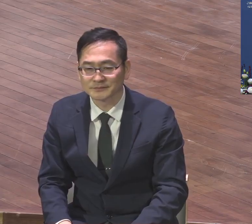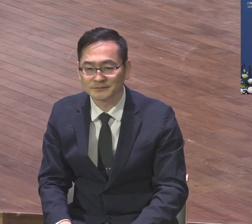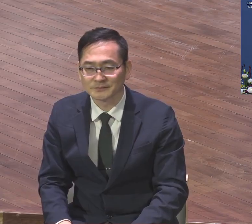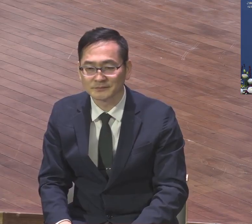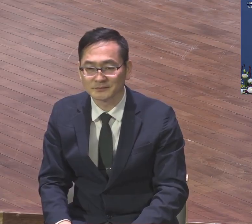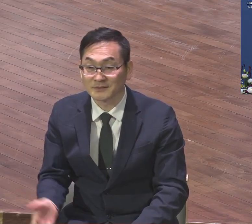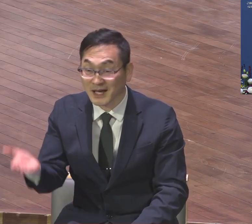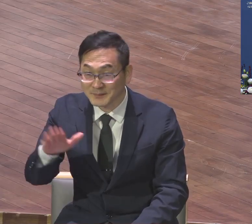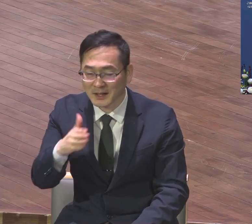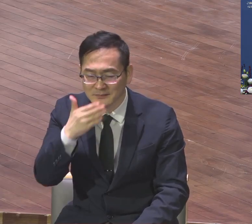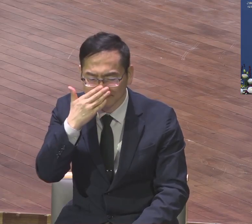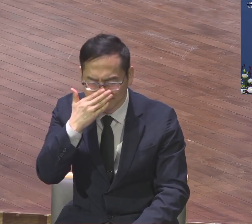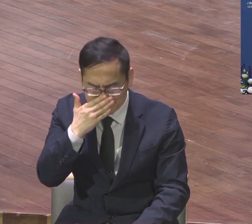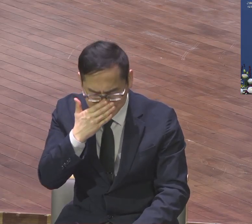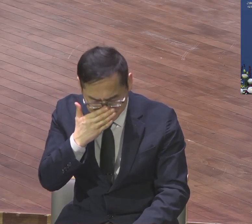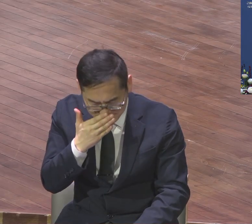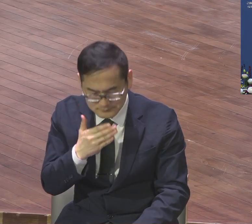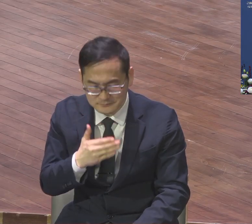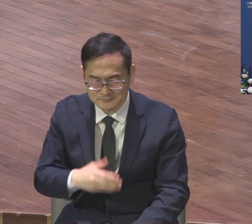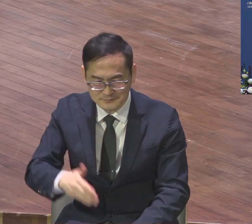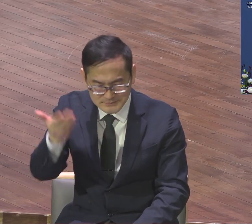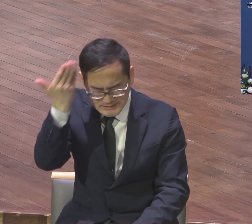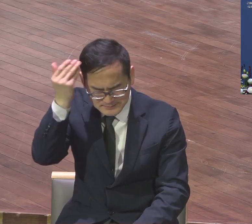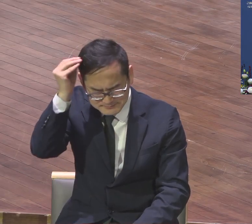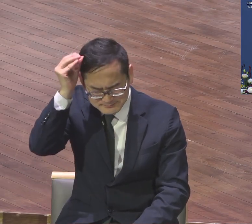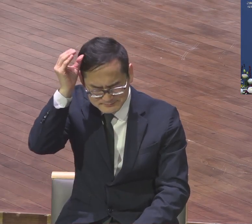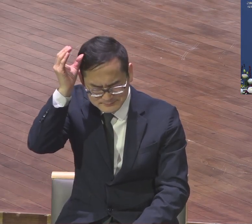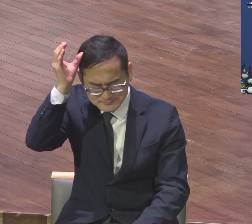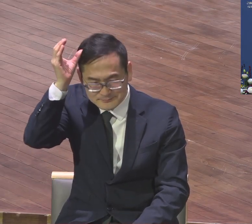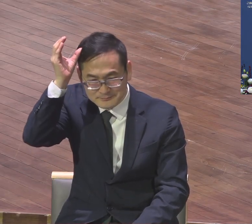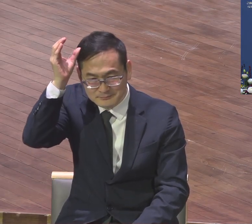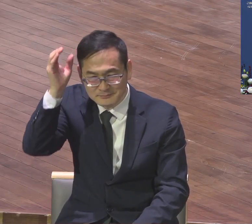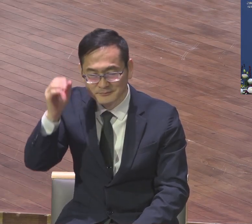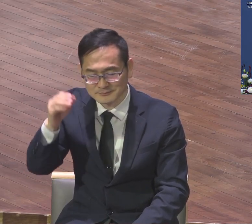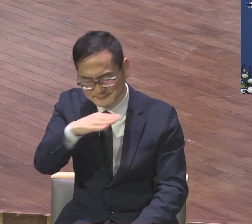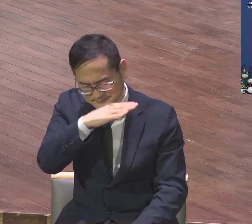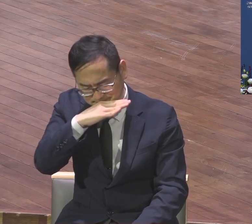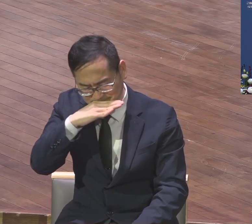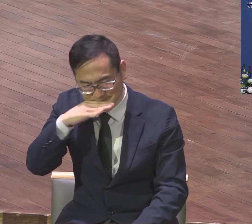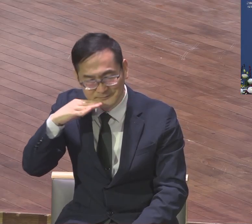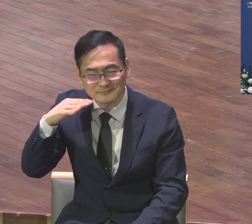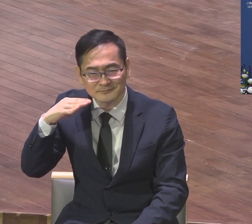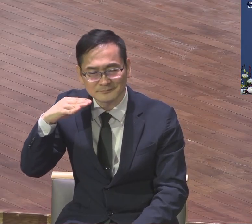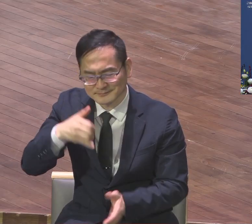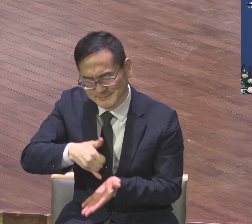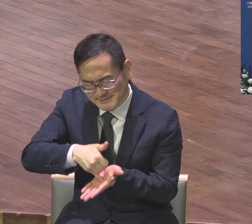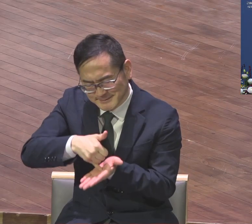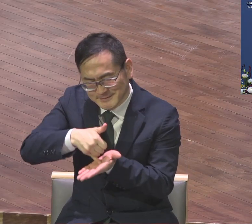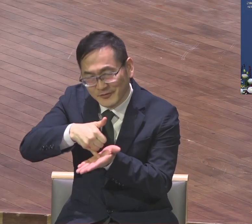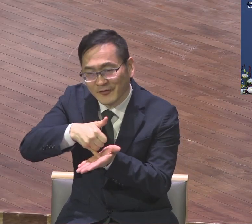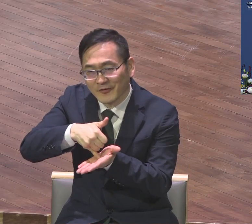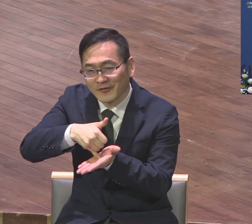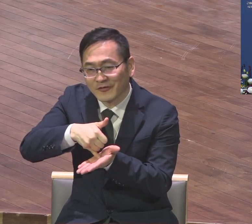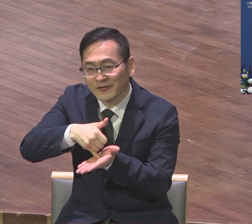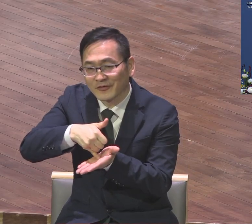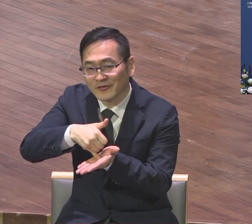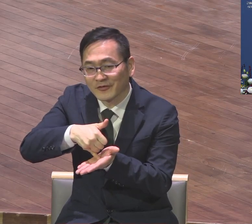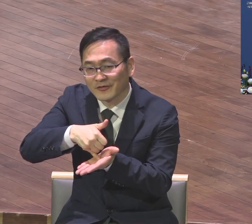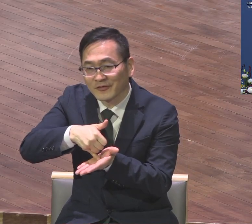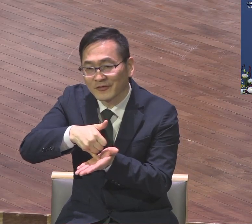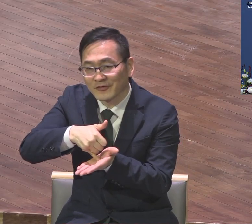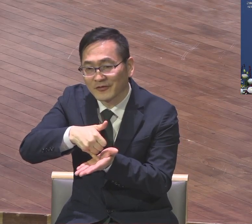착할수록, 많이 배울수록, 누가 봐도 다 착해. 착한 게 좋은 거잖아요.